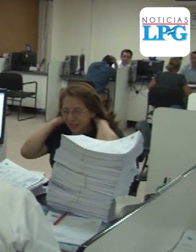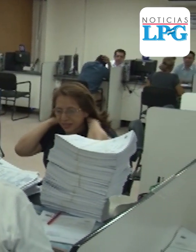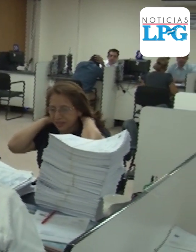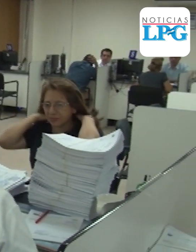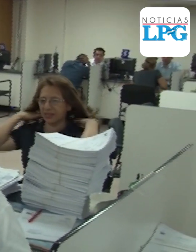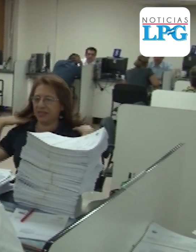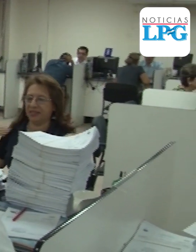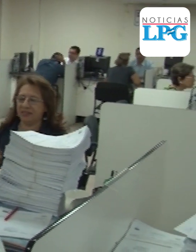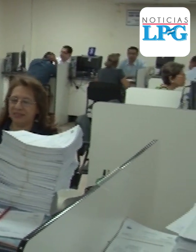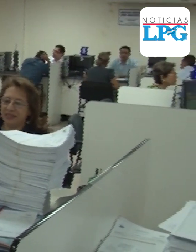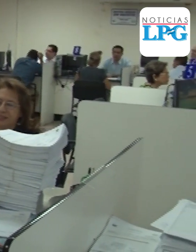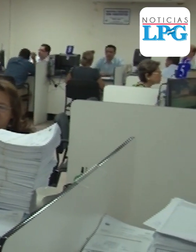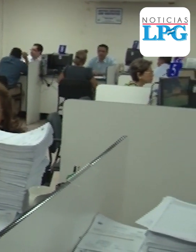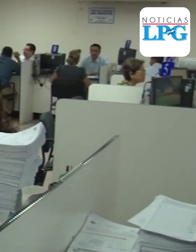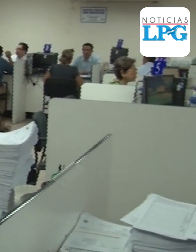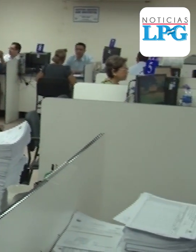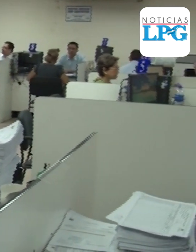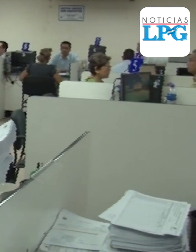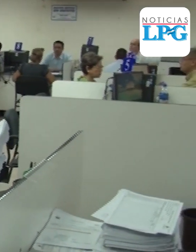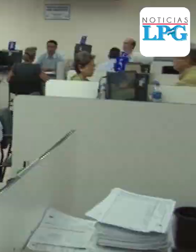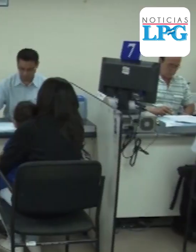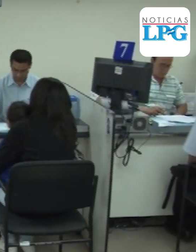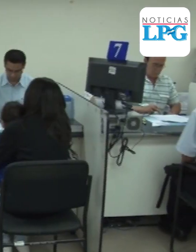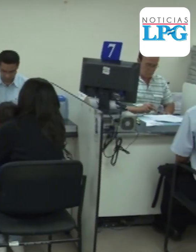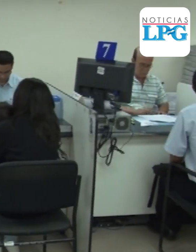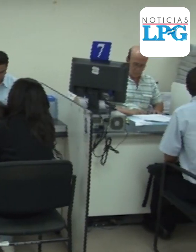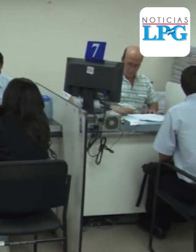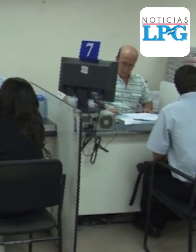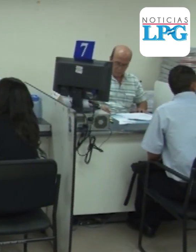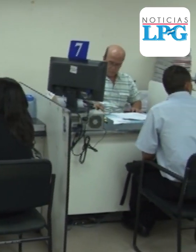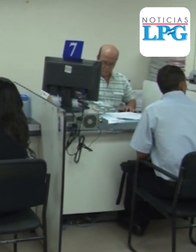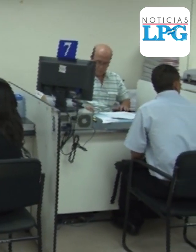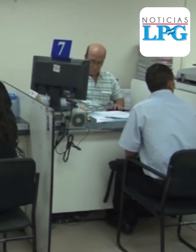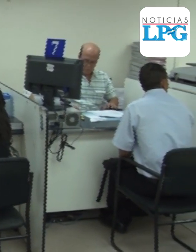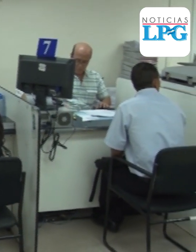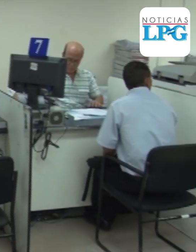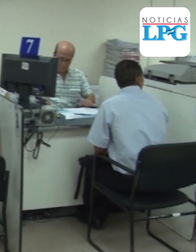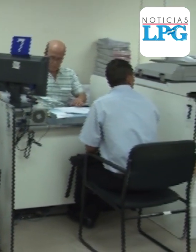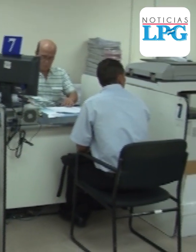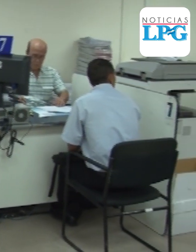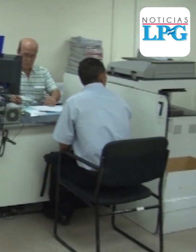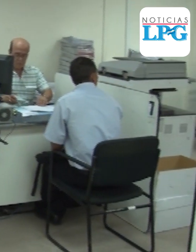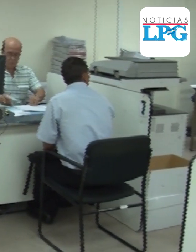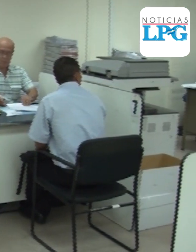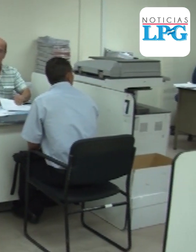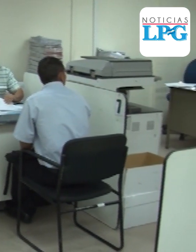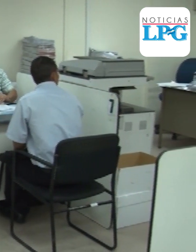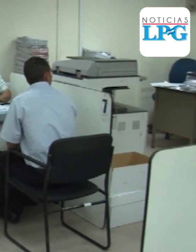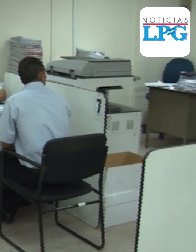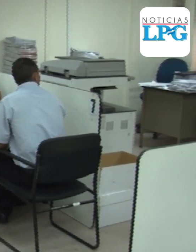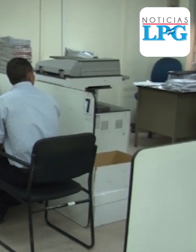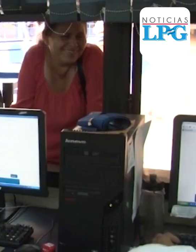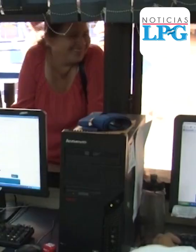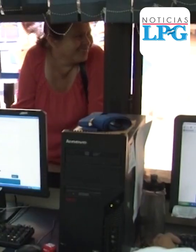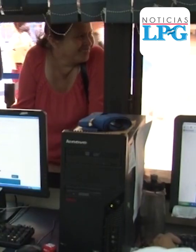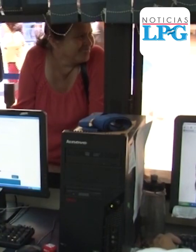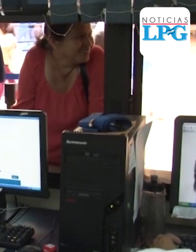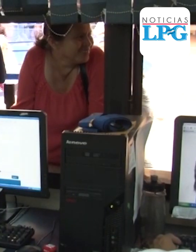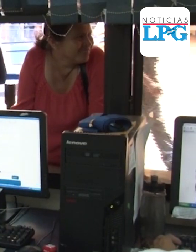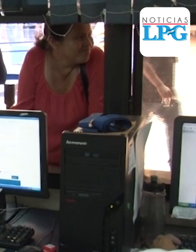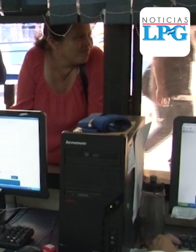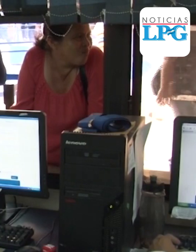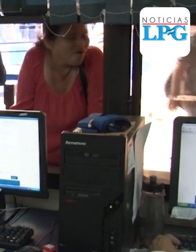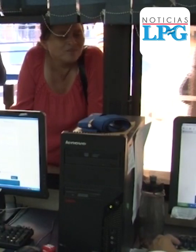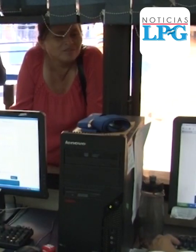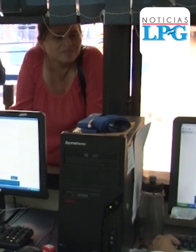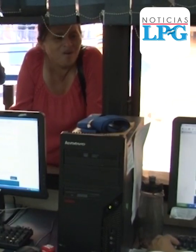de los salvadoreños. Las considera injustas por adueñarse del mayor porcentaje de ganancias que produce el dinero